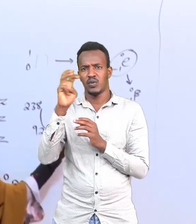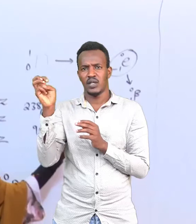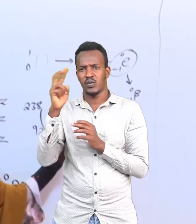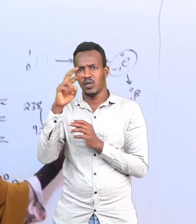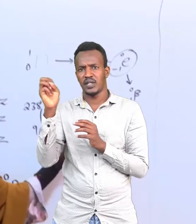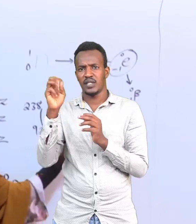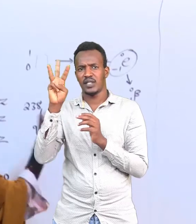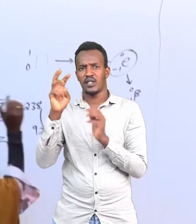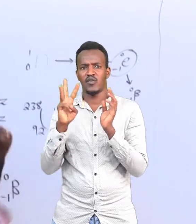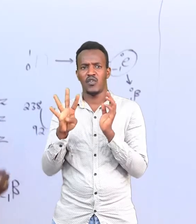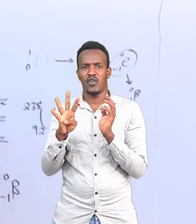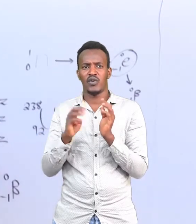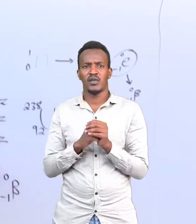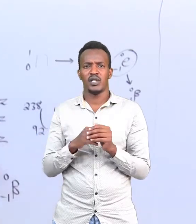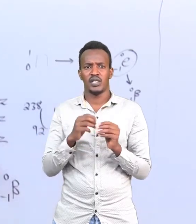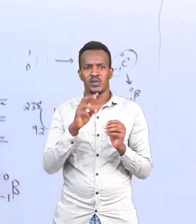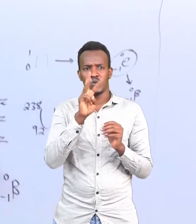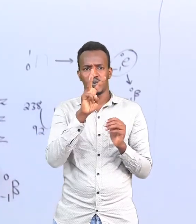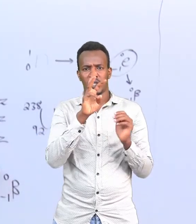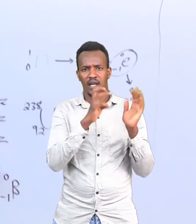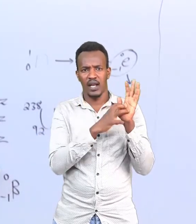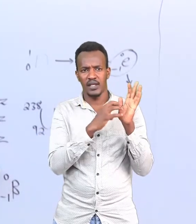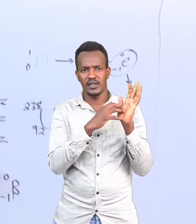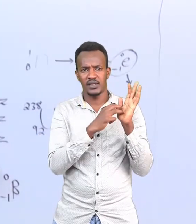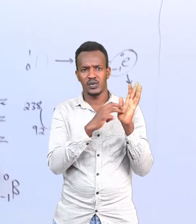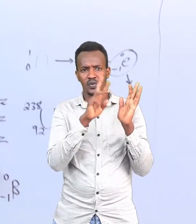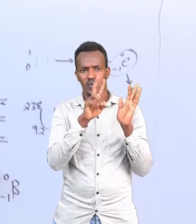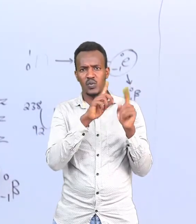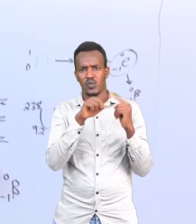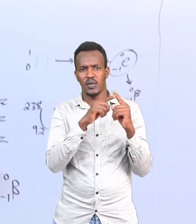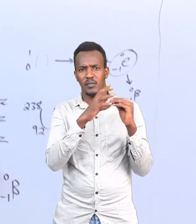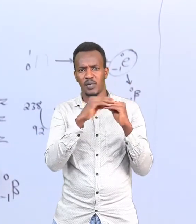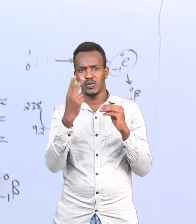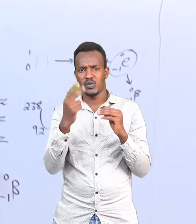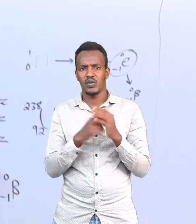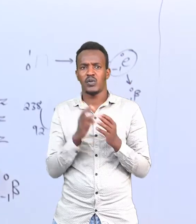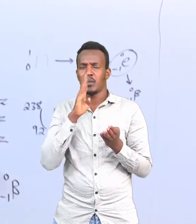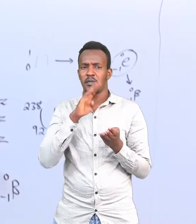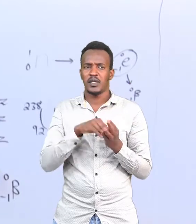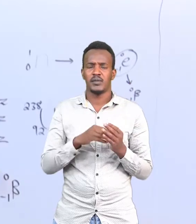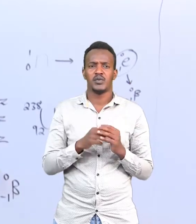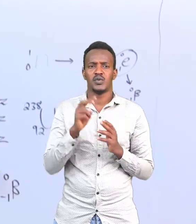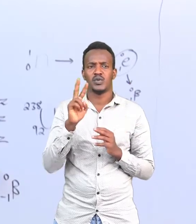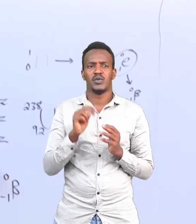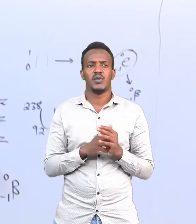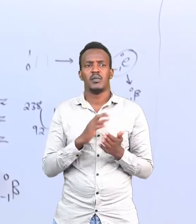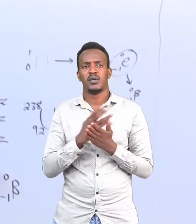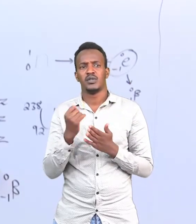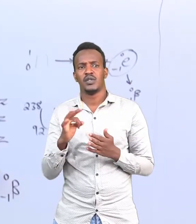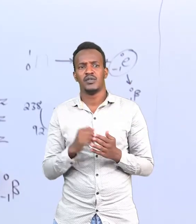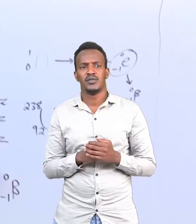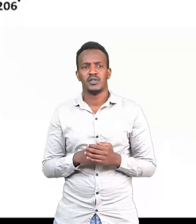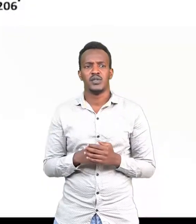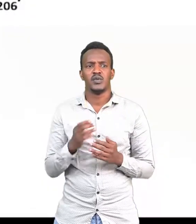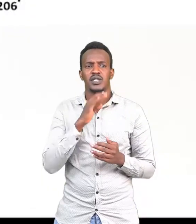jarnana maxaa soo baxay waxay markaasi waa 90. Marka equation-ka qaybta koowaad ee ku taala dhikey seriouska qaybtiisa number 1-kii